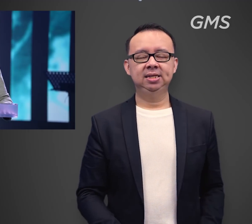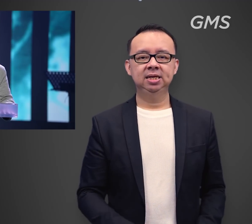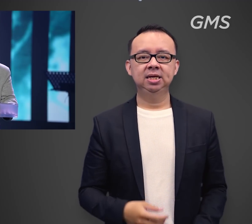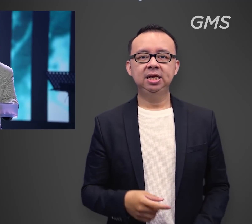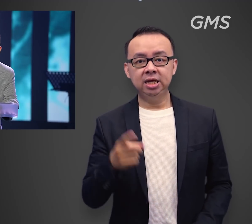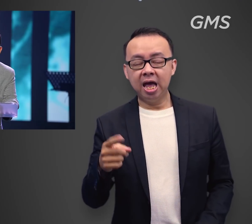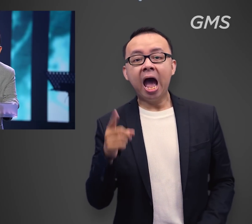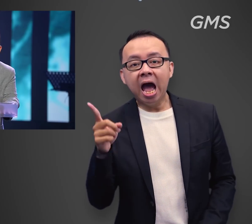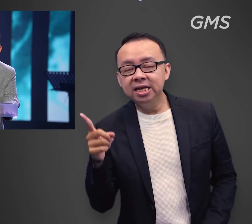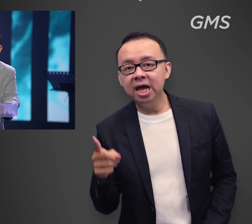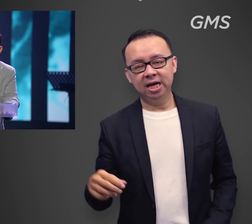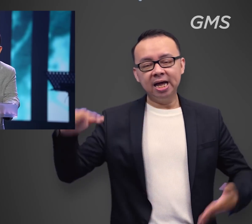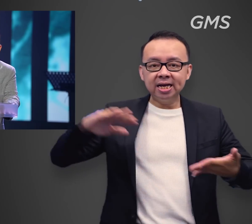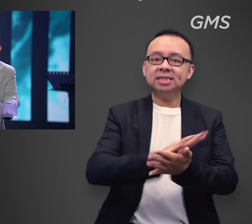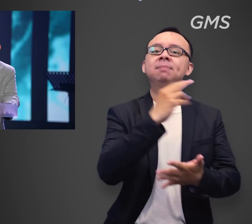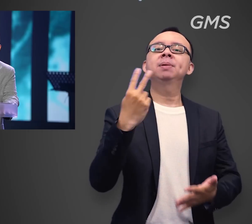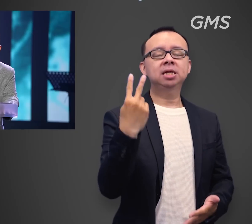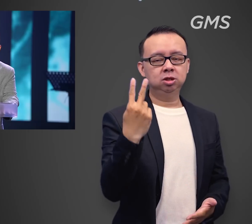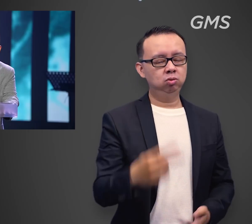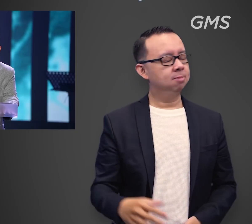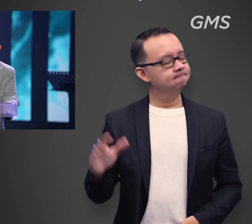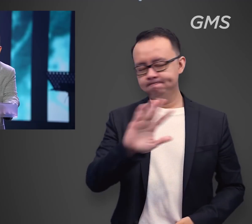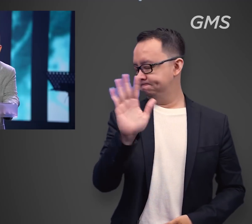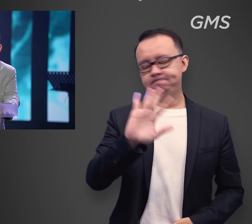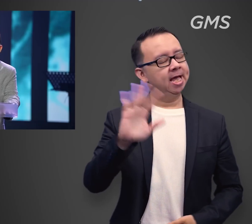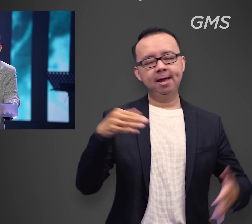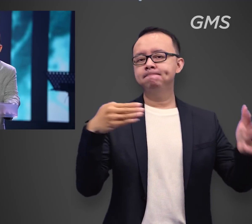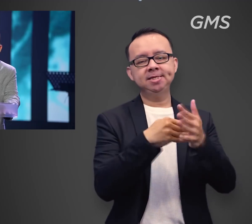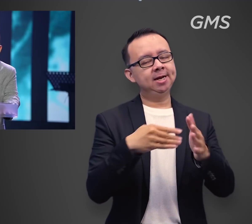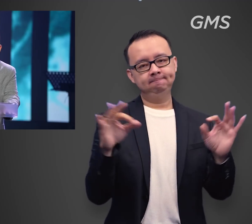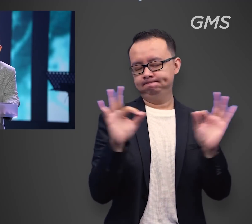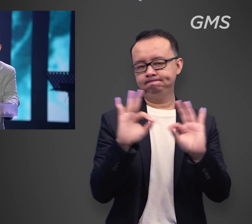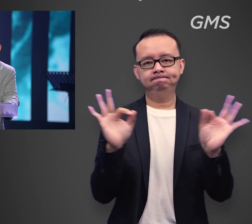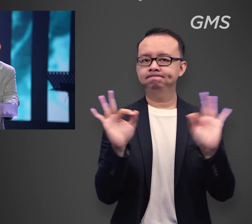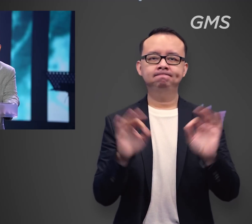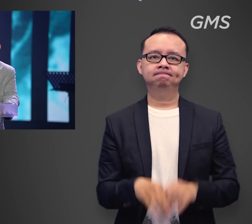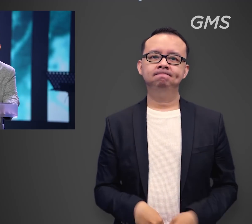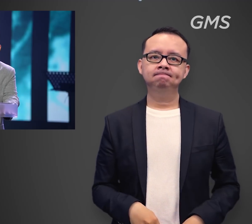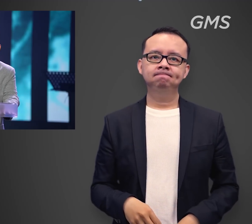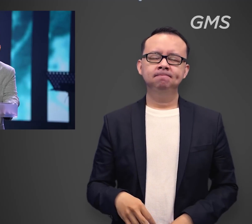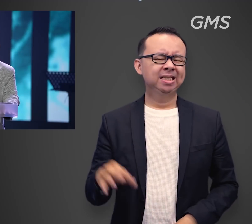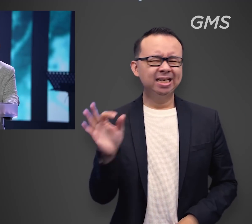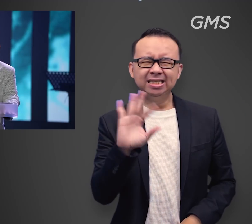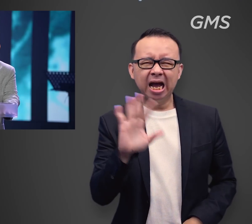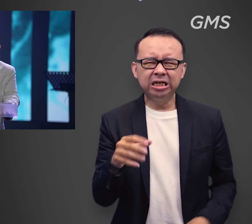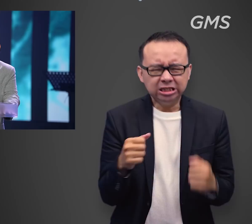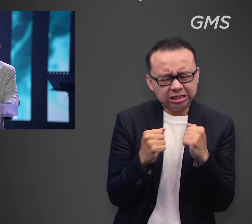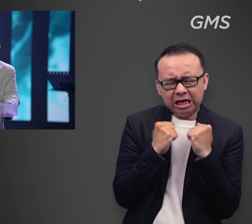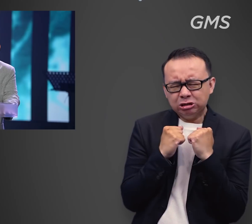yang kedua. Jangan menyerah. Amin saudara. Jangan takut dengan apa yang kau hadapi hari